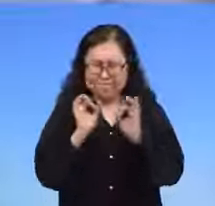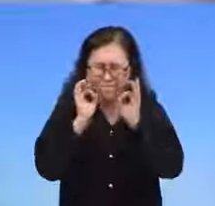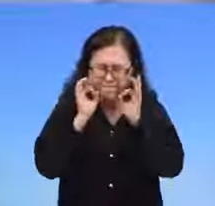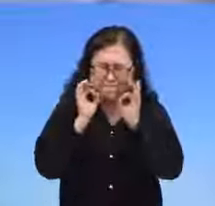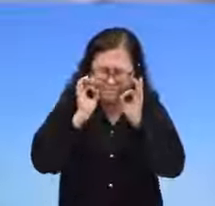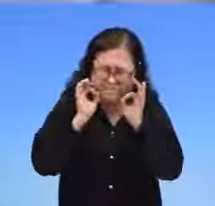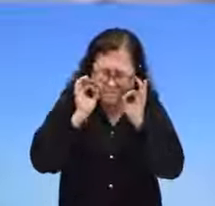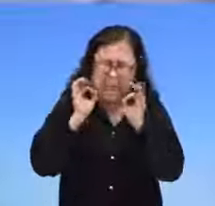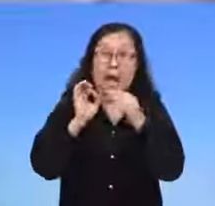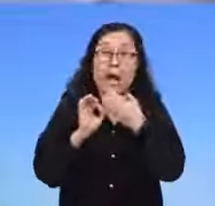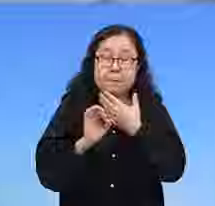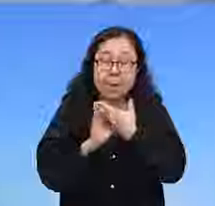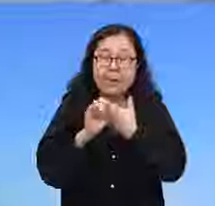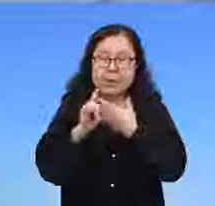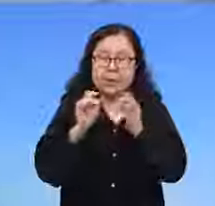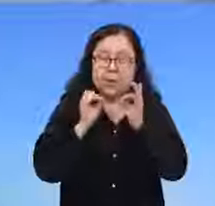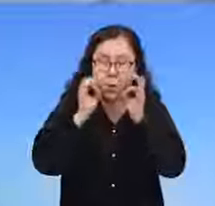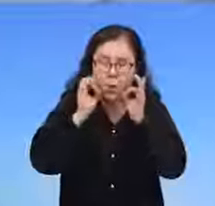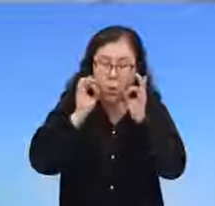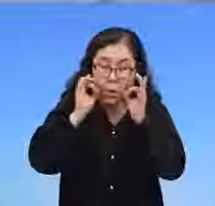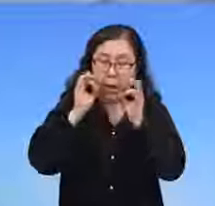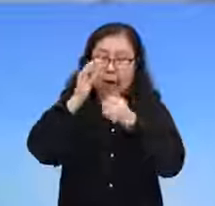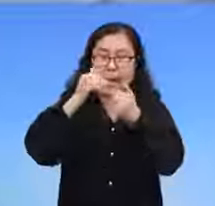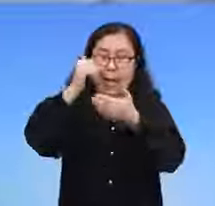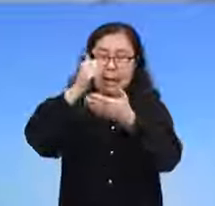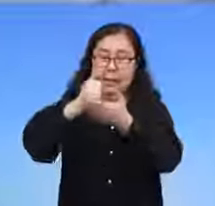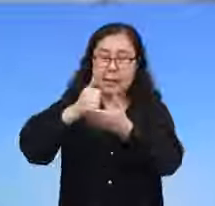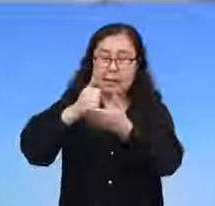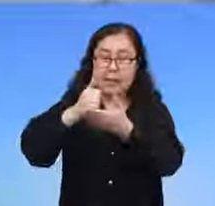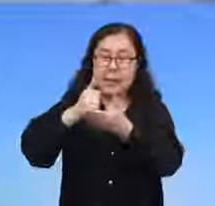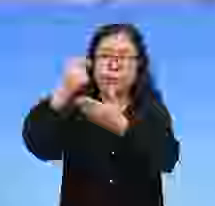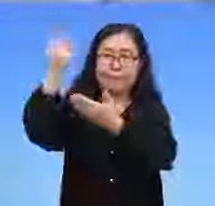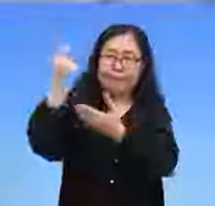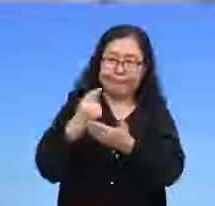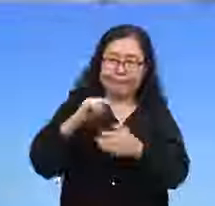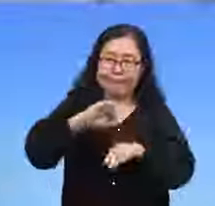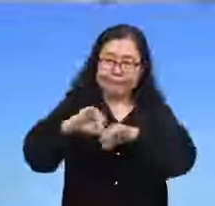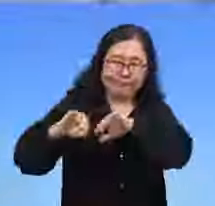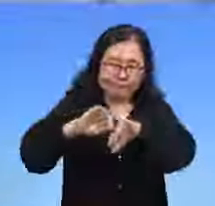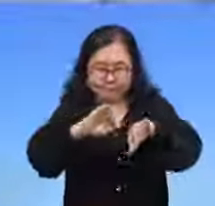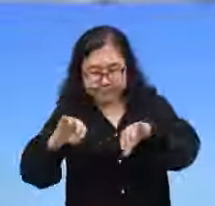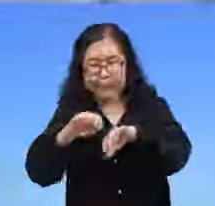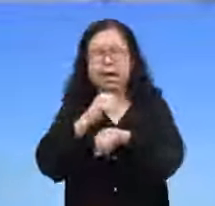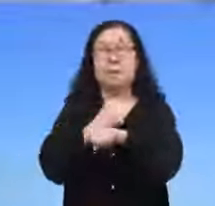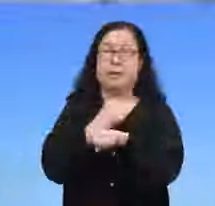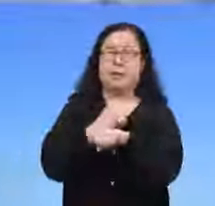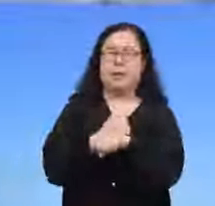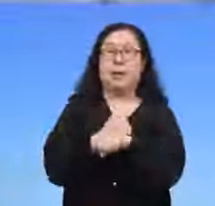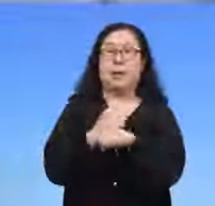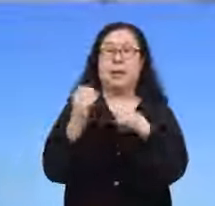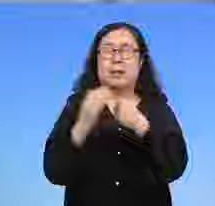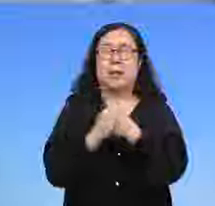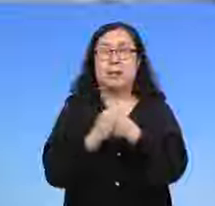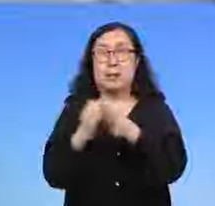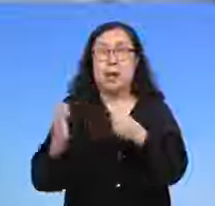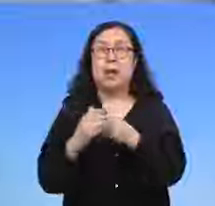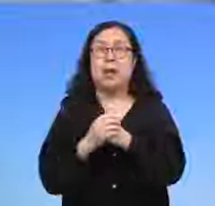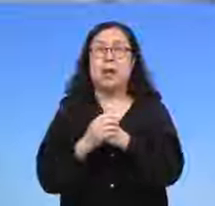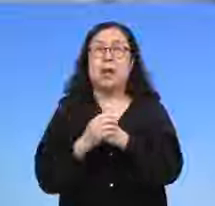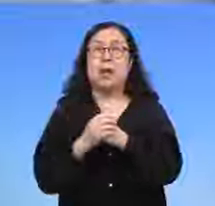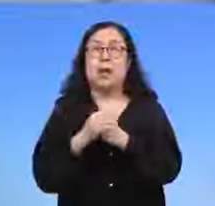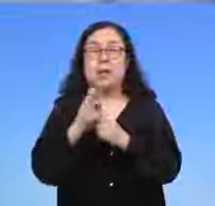몸부림치면 바로 그 애씀에 하나님이 개입해 주신다는 겁니다. 그래서 여러분 아시지만 빌립보 4장